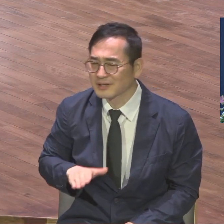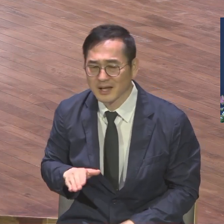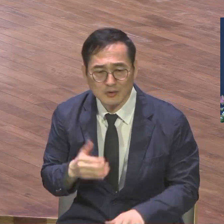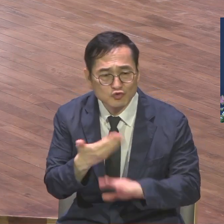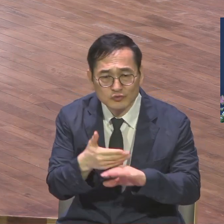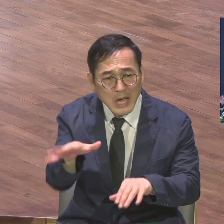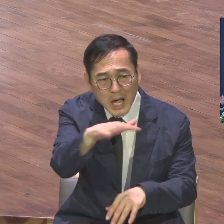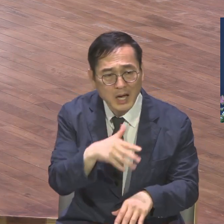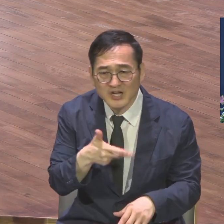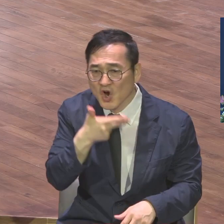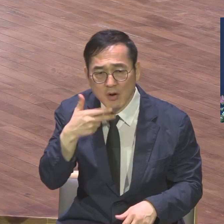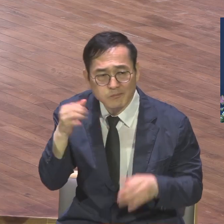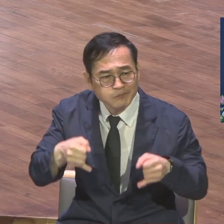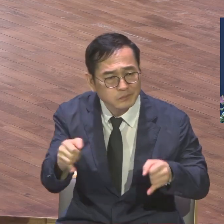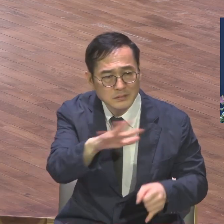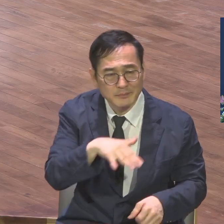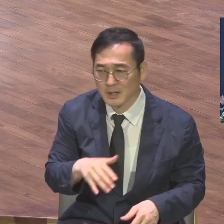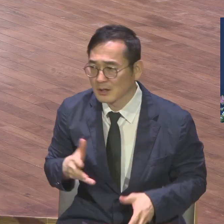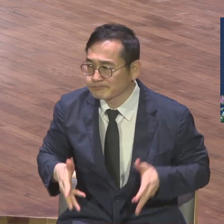벌려.